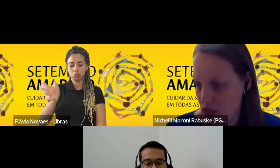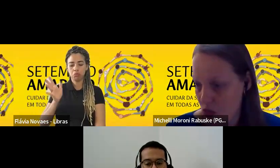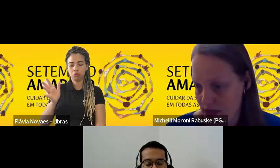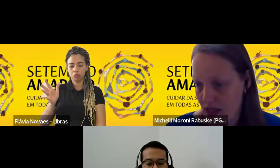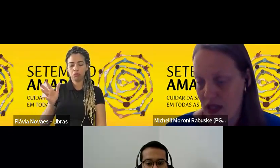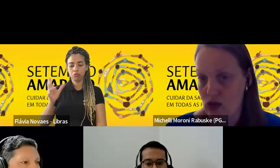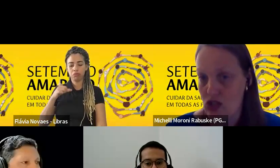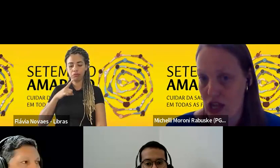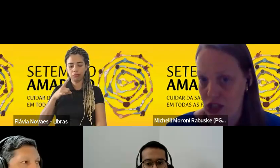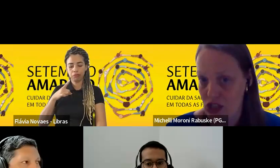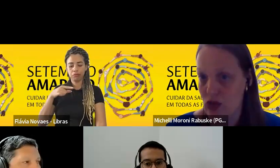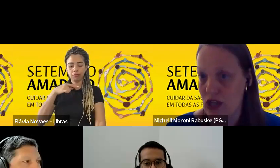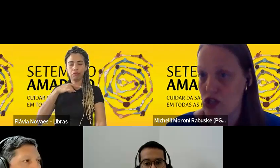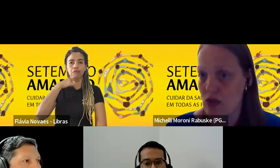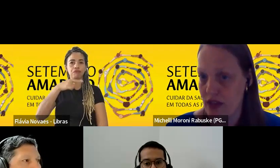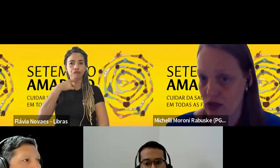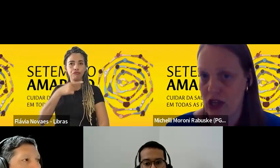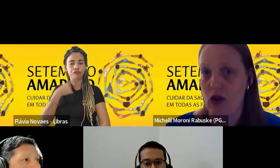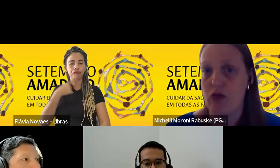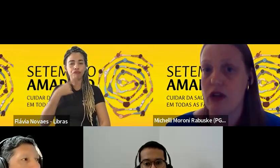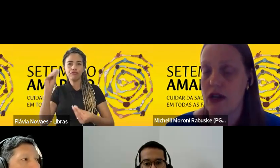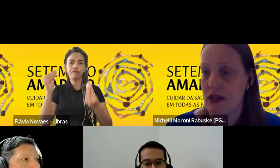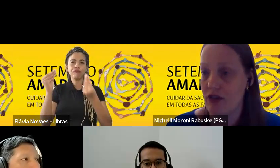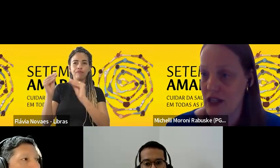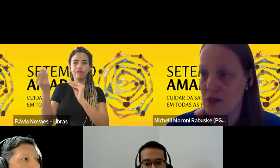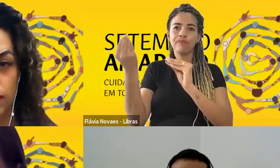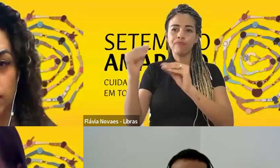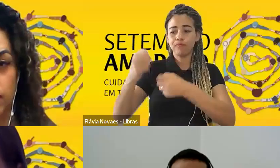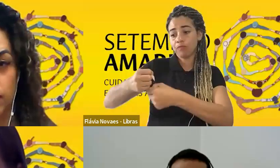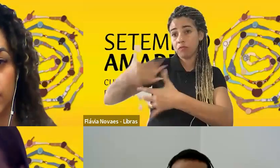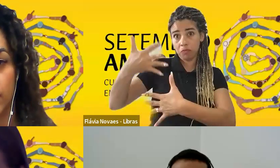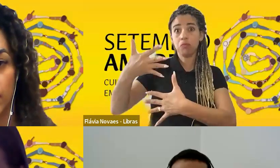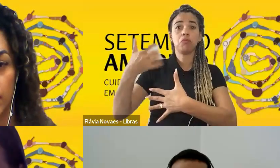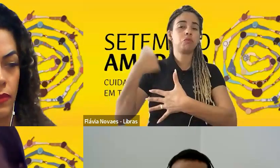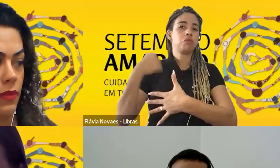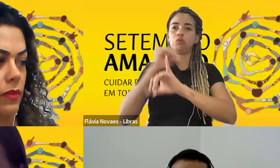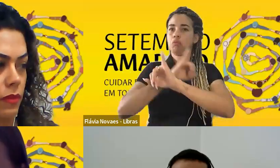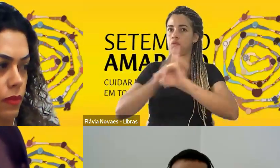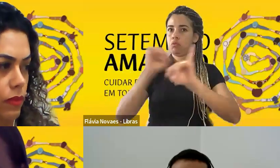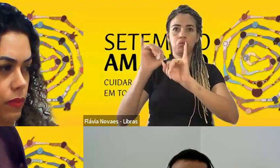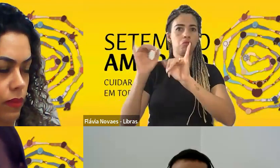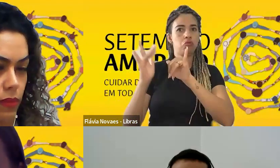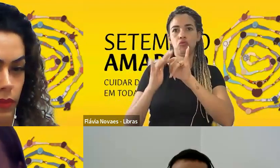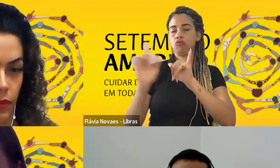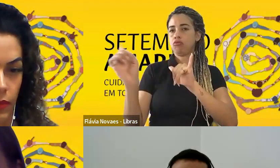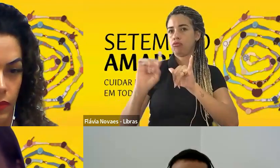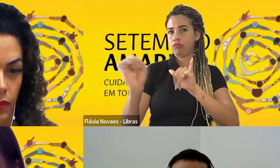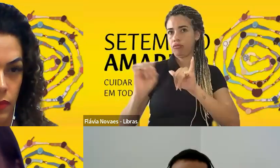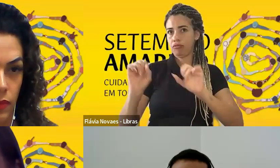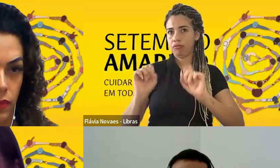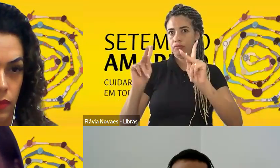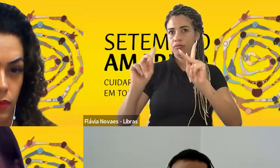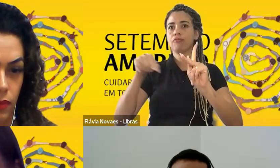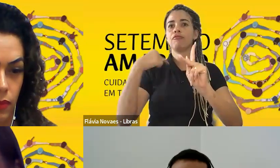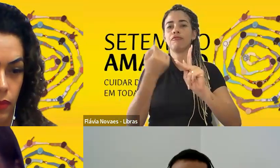as suas questões aqui no chat durante o evento, que não fica exposto, né, no YouTube, essa parte do chat, e a gente